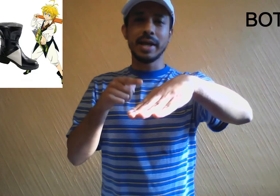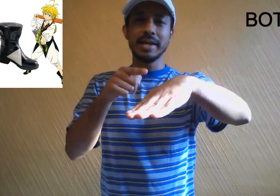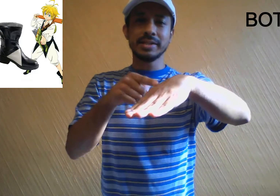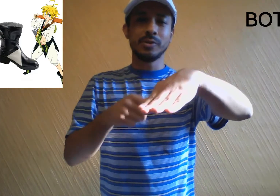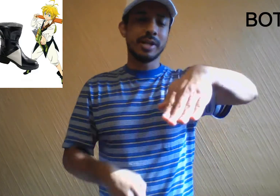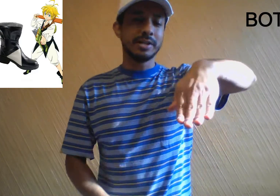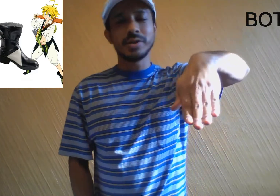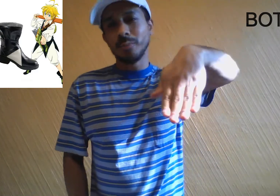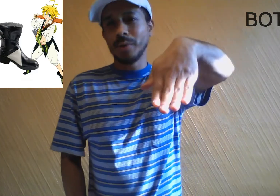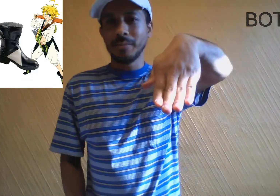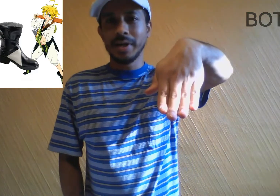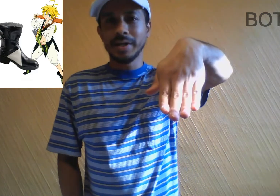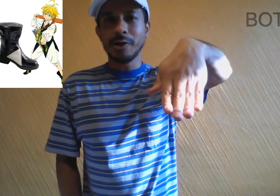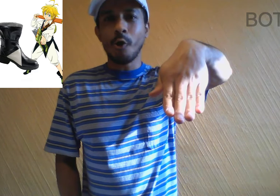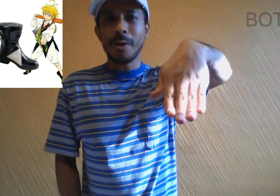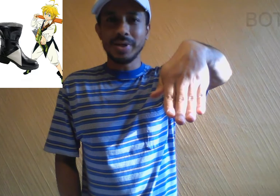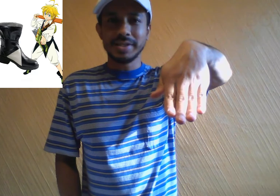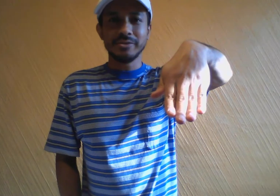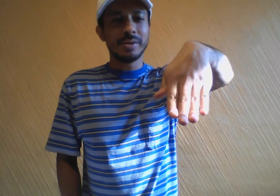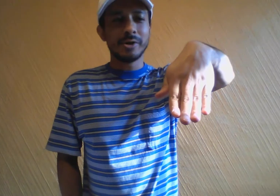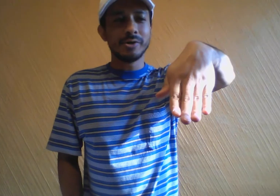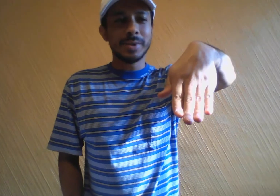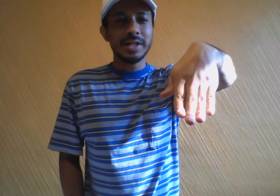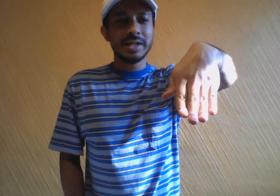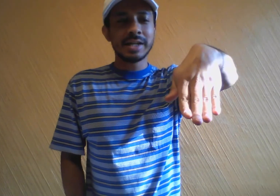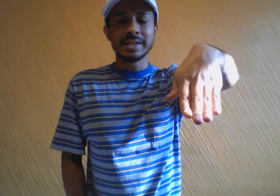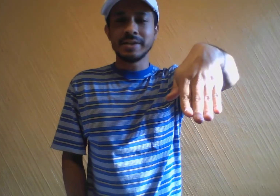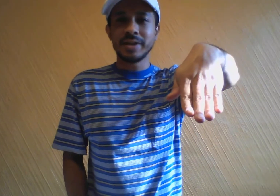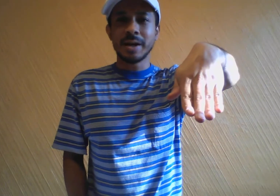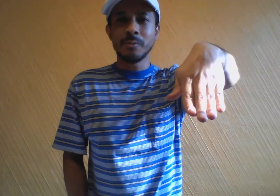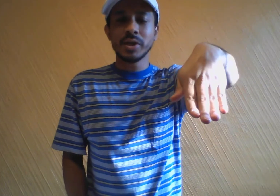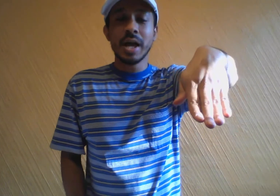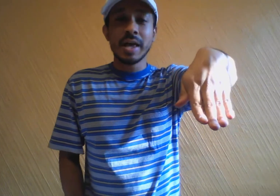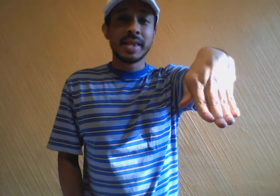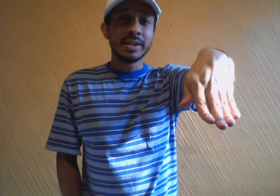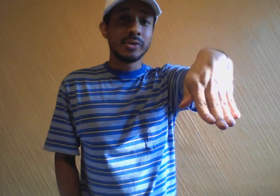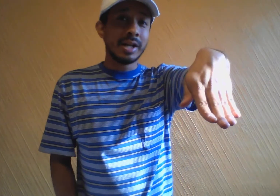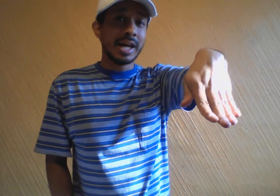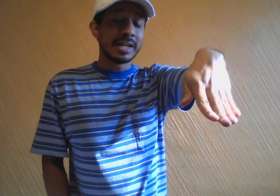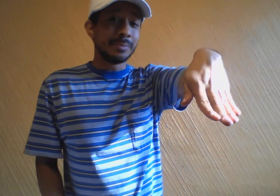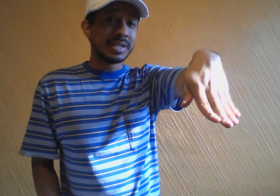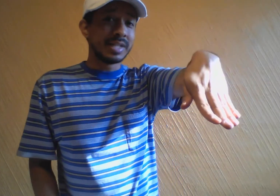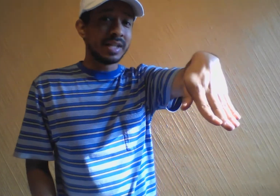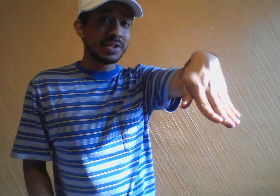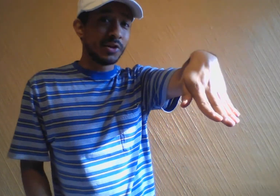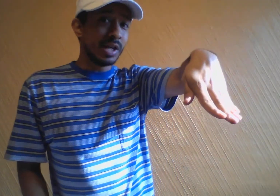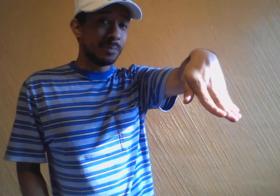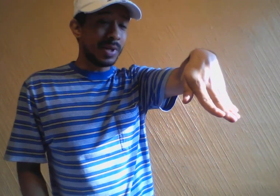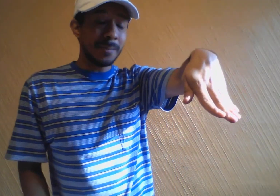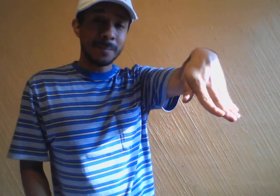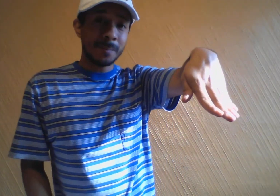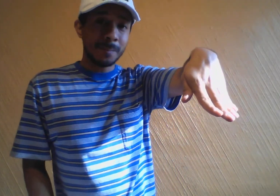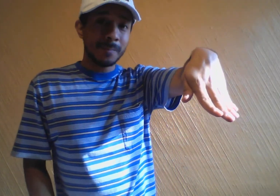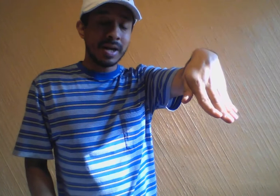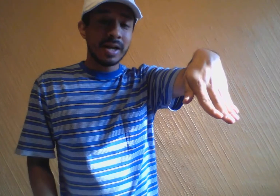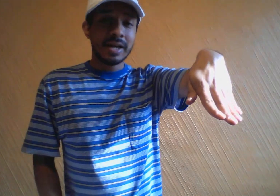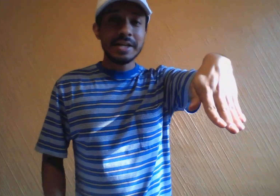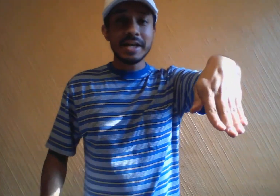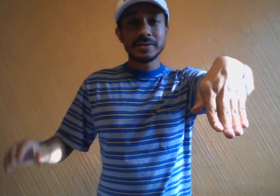porque esto, de hecho, si lo pueden ver o apreciar de una mejor manera, clasificamos dándole la representación del pie. Y